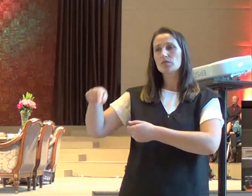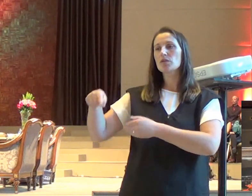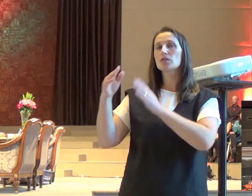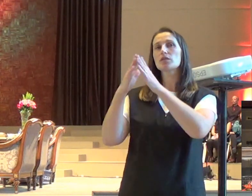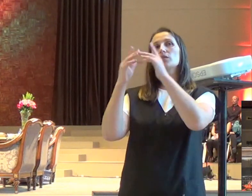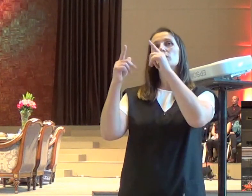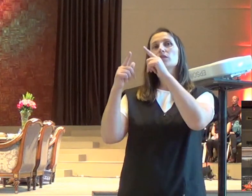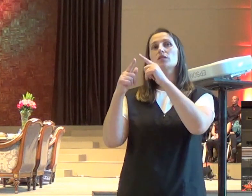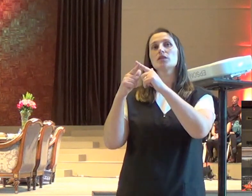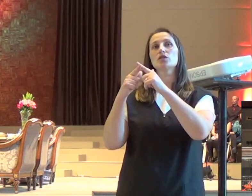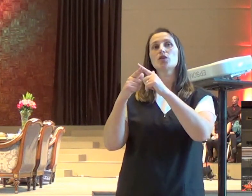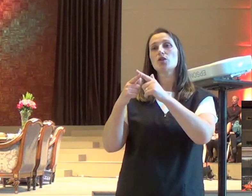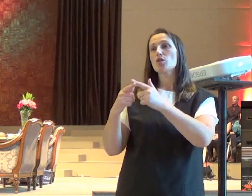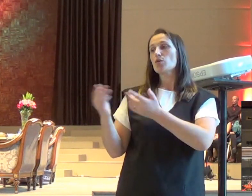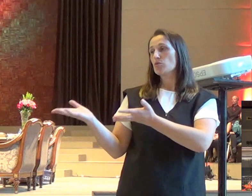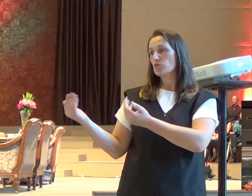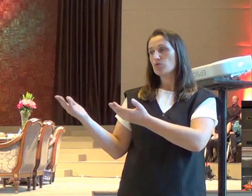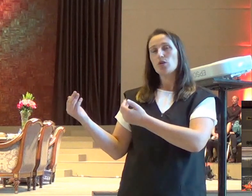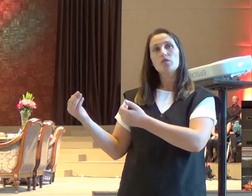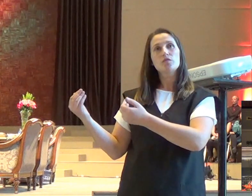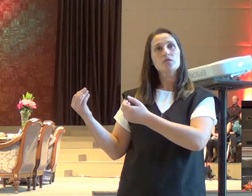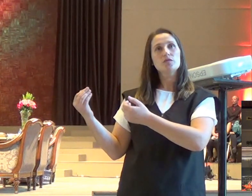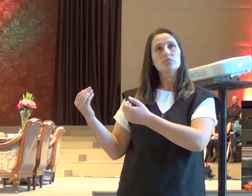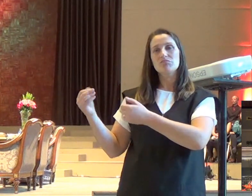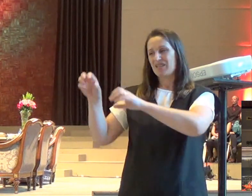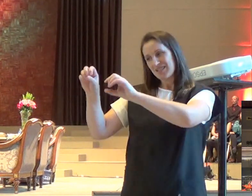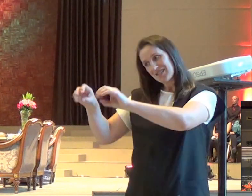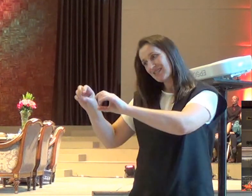um jovem que foi criado aqui dentro da igreja